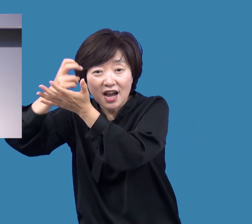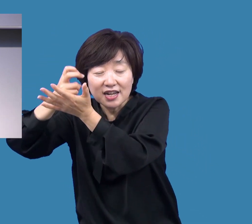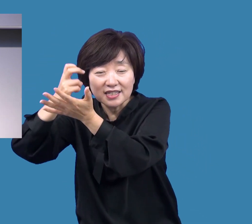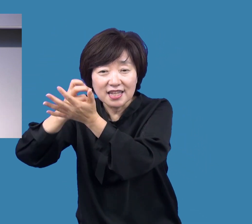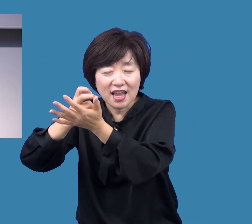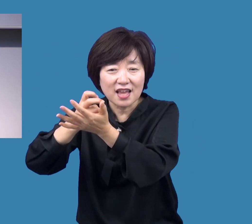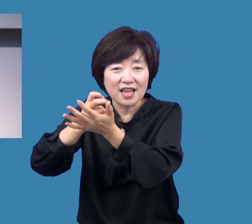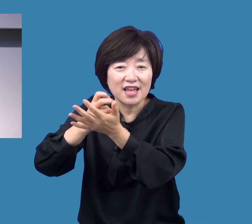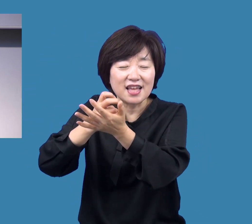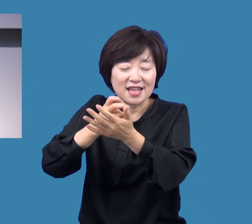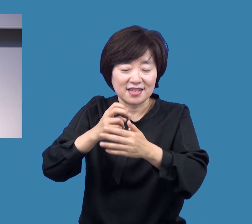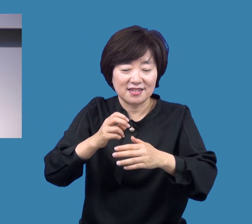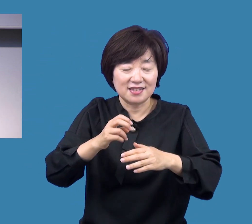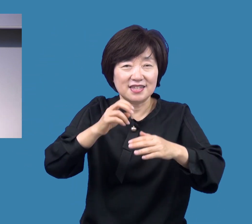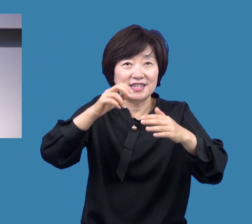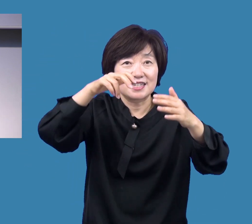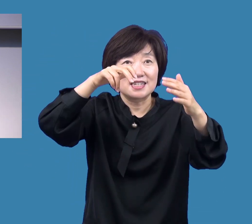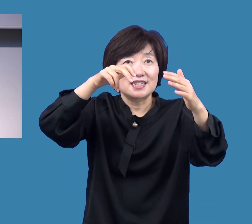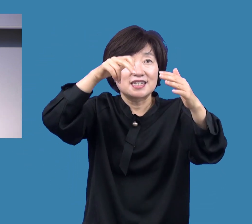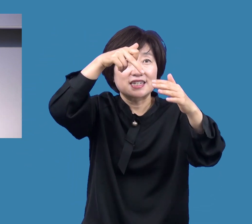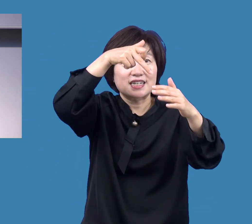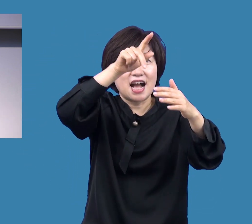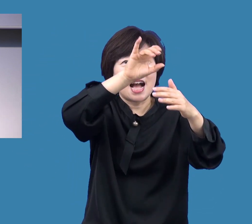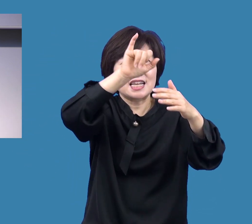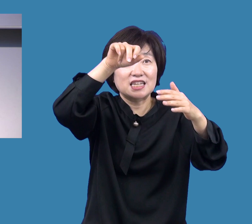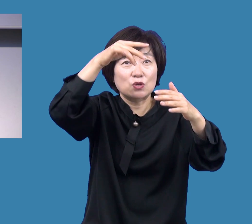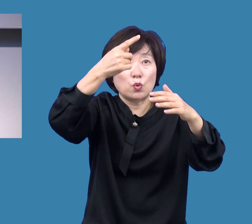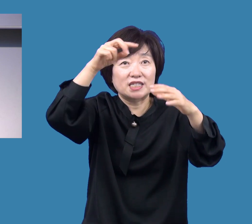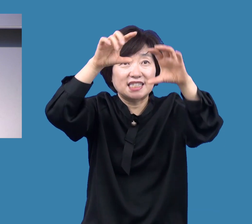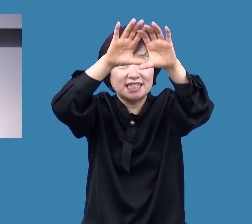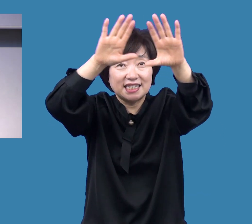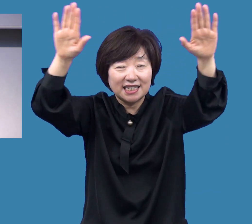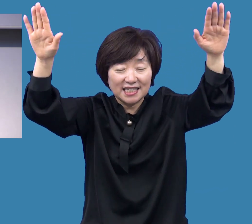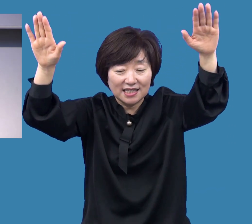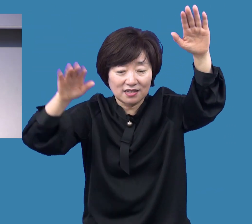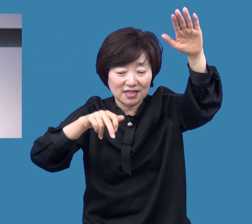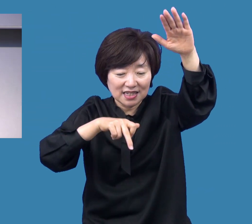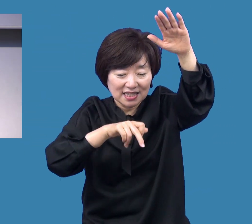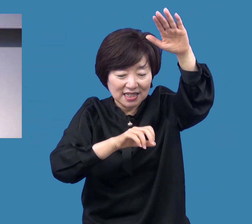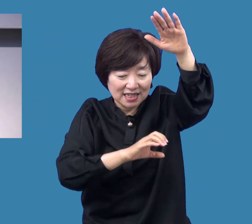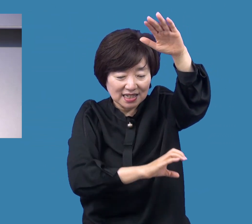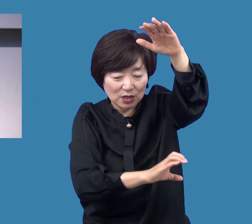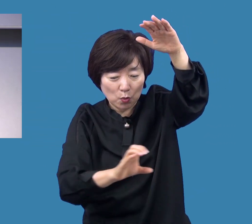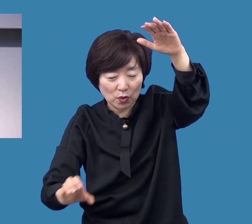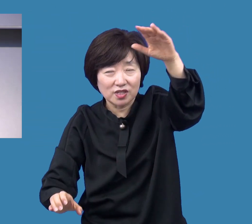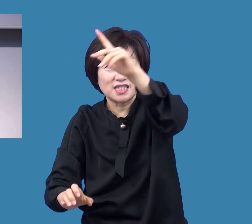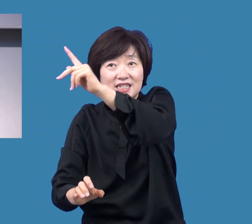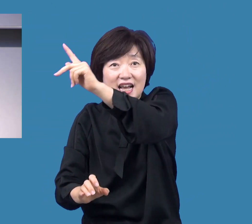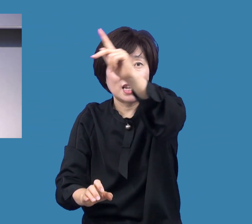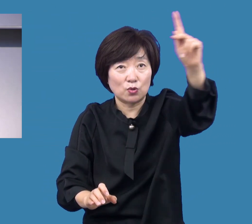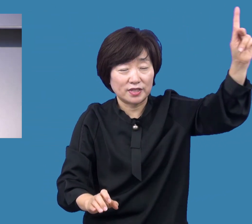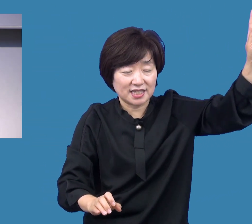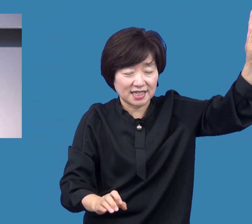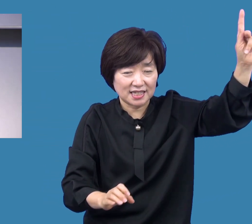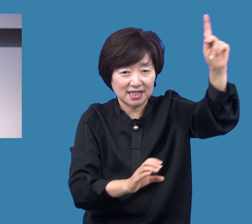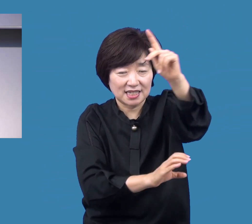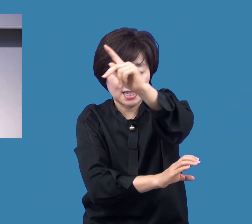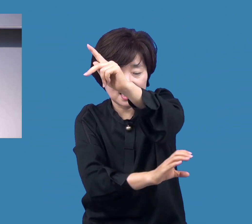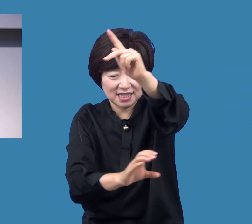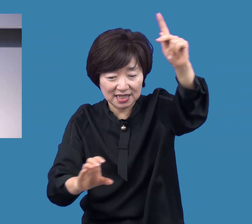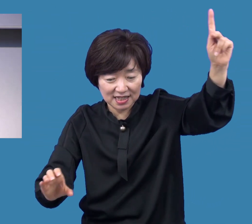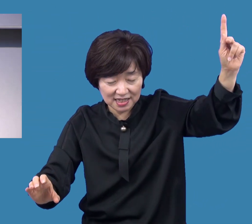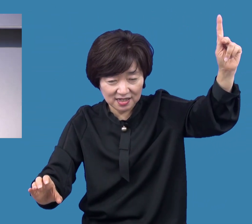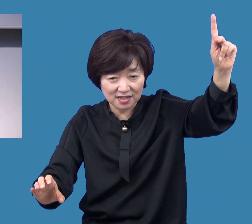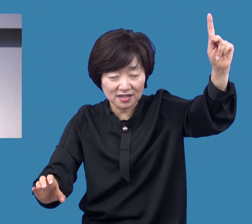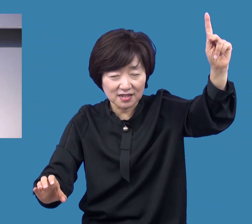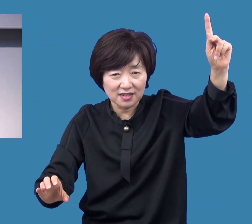크로노스의 시공간과 카이로스의 시공간 얘기했죠. 카이로스의 시공간이 있고 크로노스의 시공간이 있는데, 이 카이로스의 시공간, 영적인